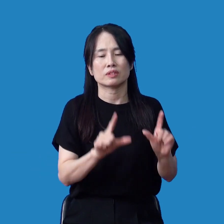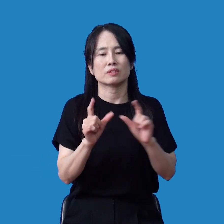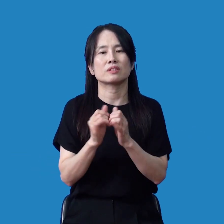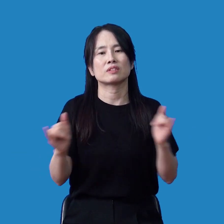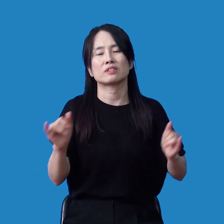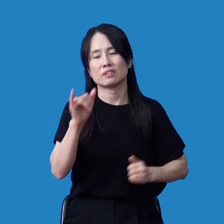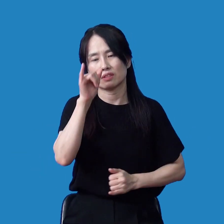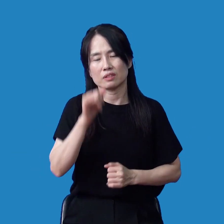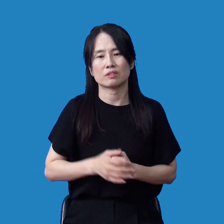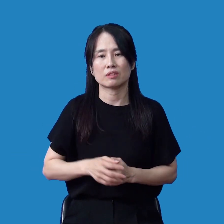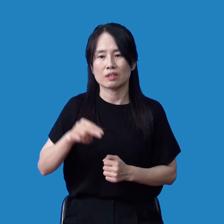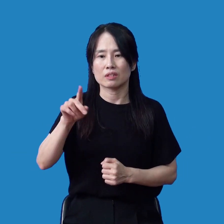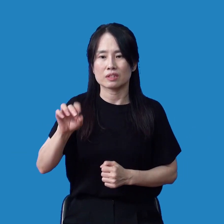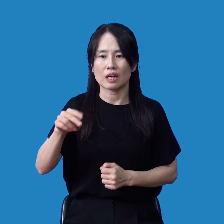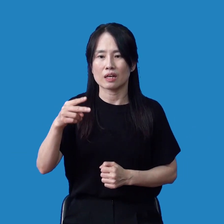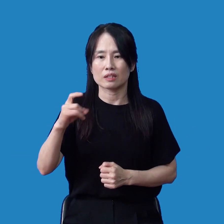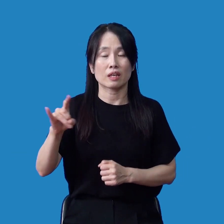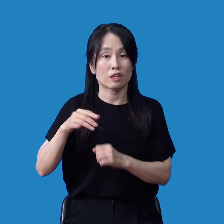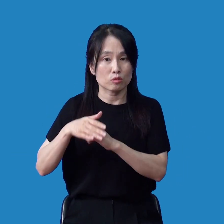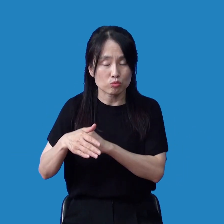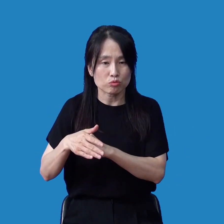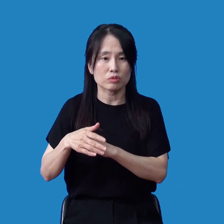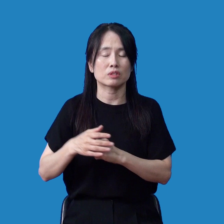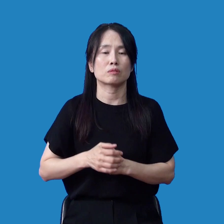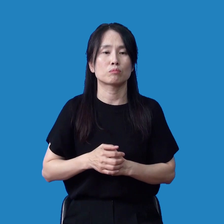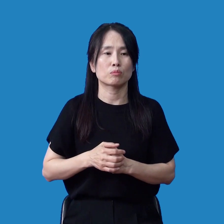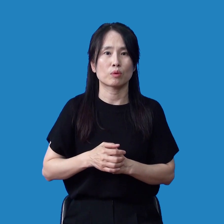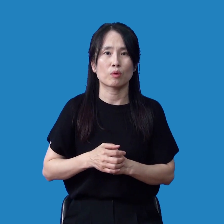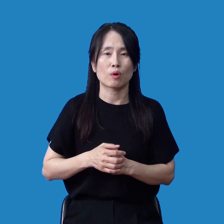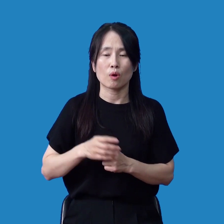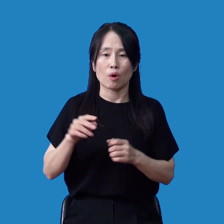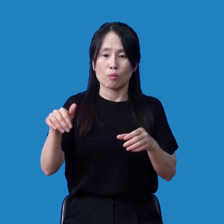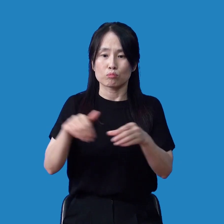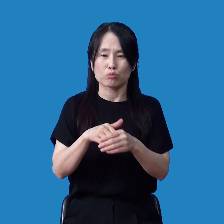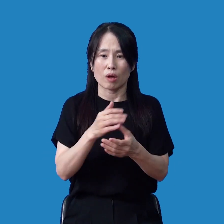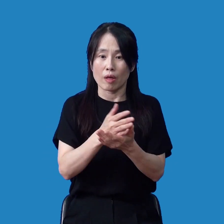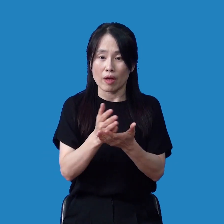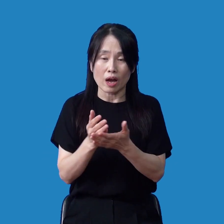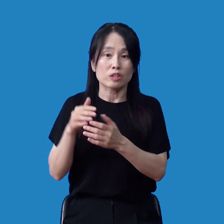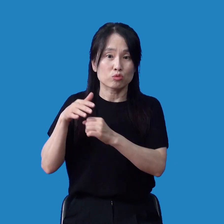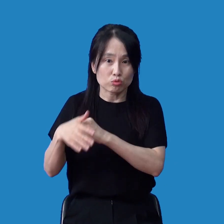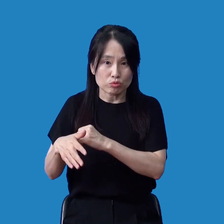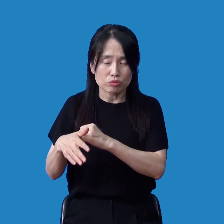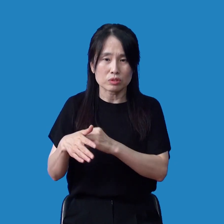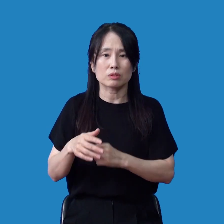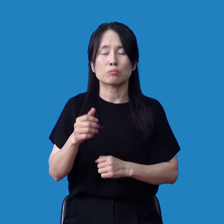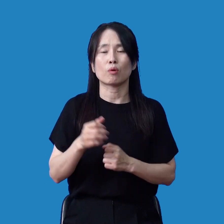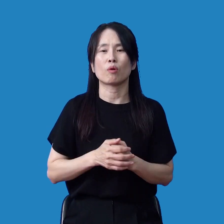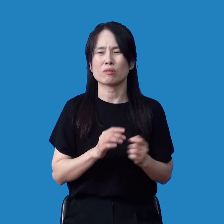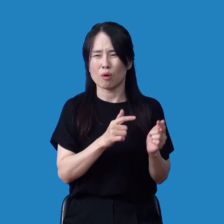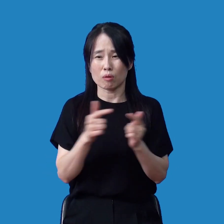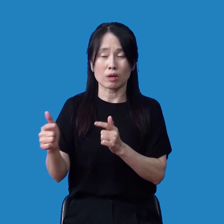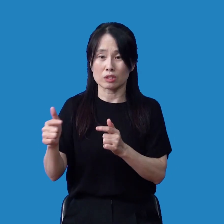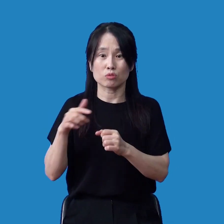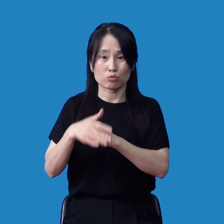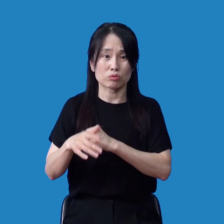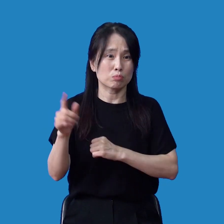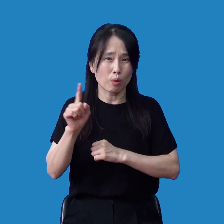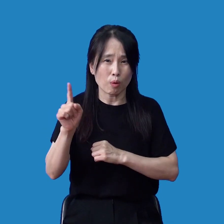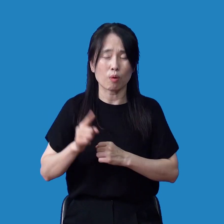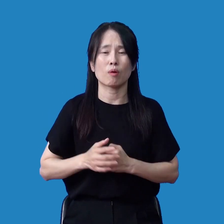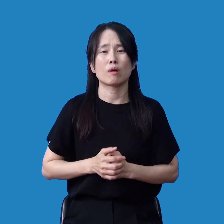상대주의, 문화다원주의, 실용주의, 유토피아주의, 현세주의, 한마디로 온갖